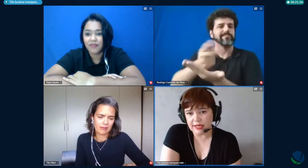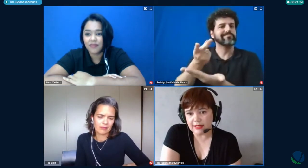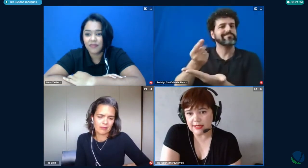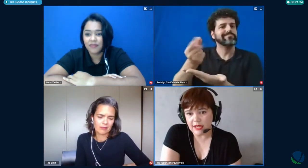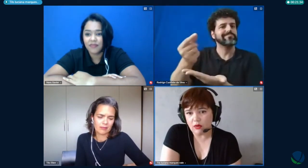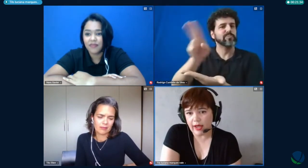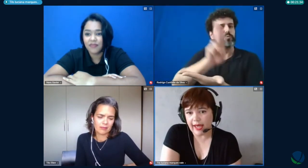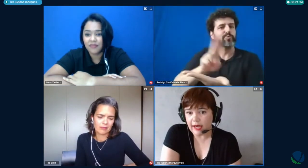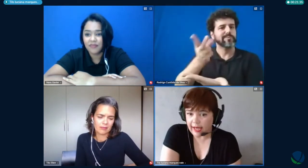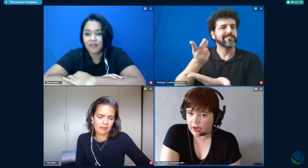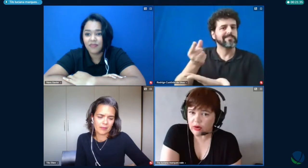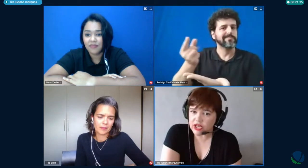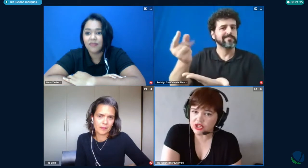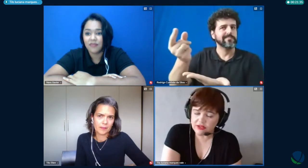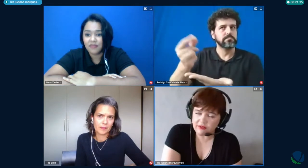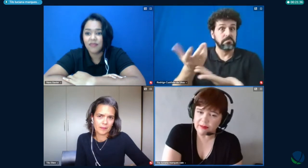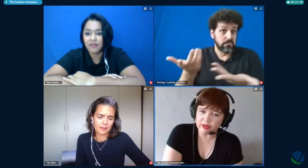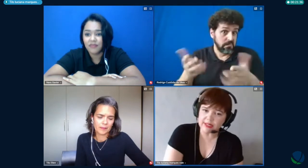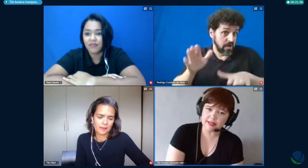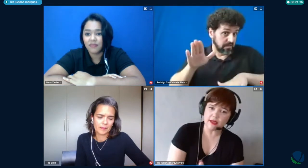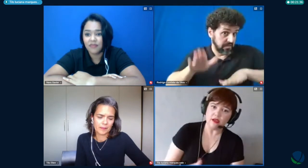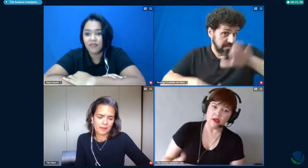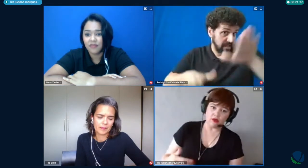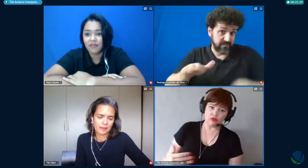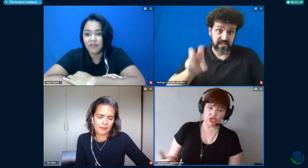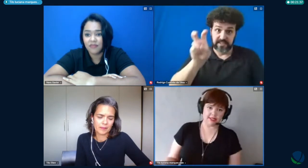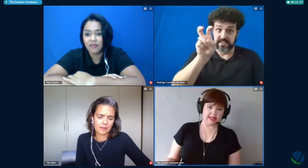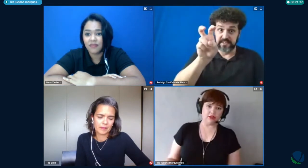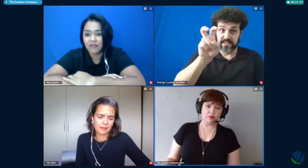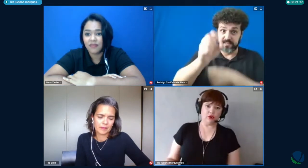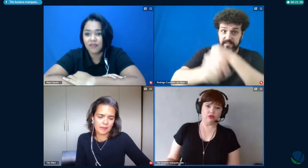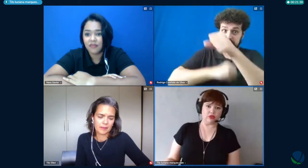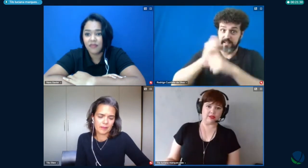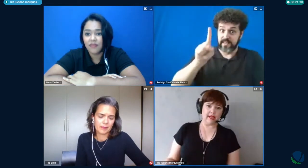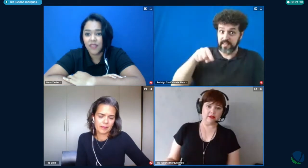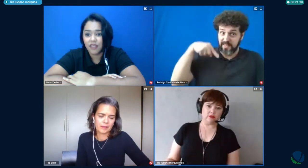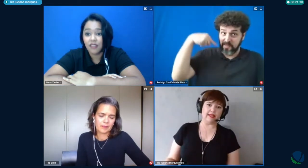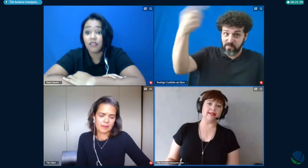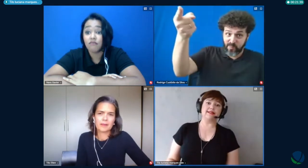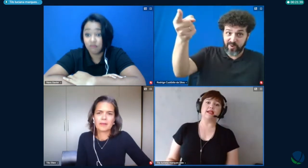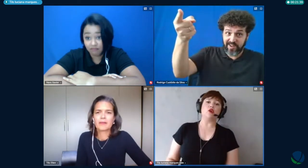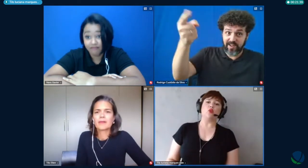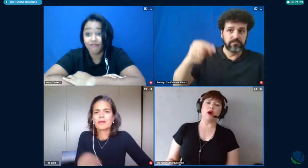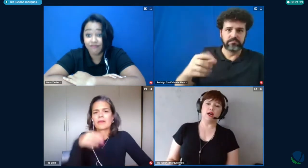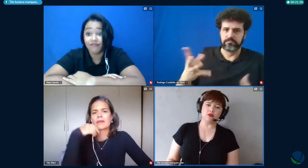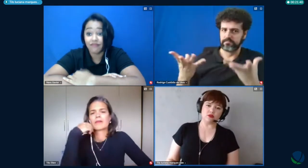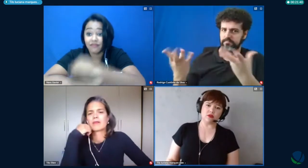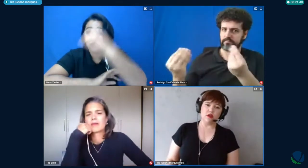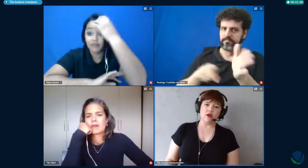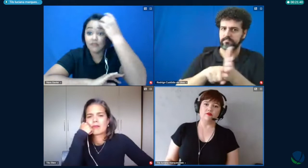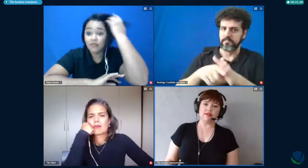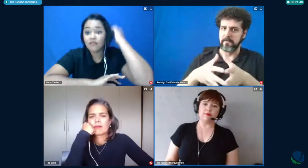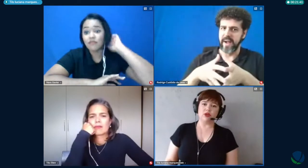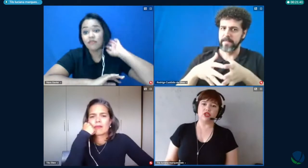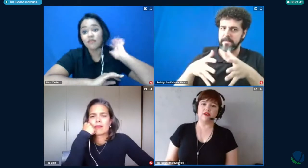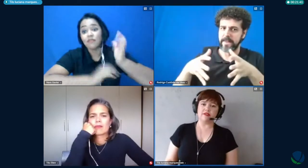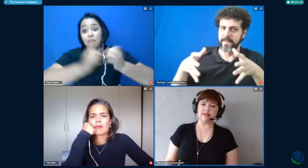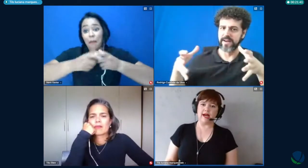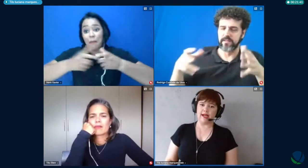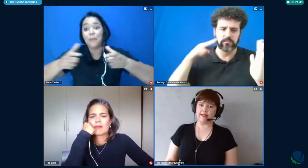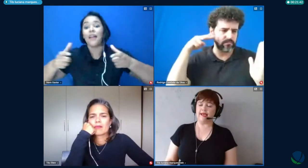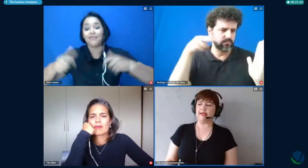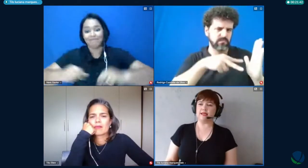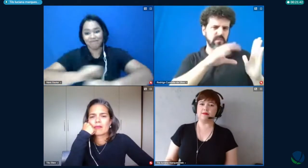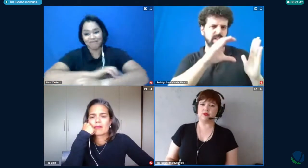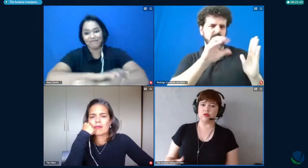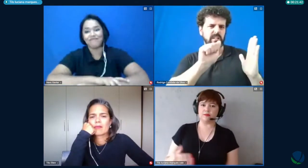sua dissertação, ela é um registro que vai poder ser utilizado por outro, certo? Daqui 5 anos, você pode